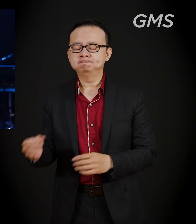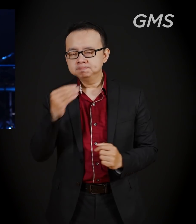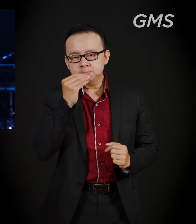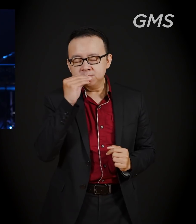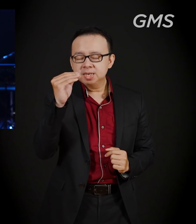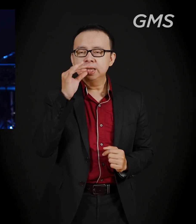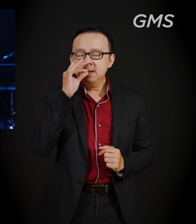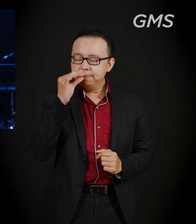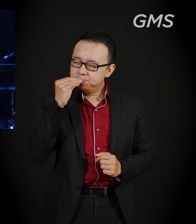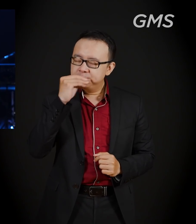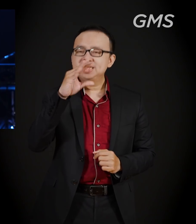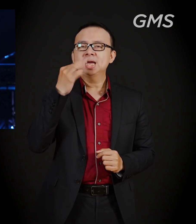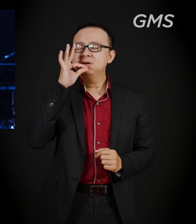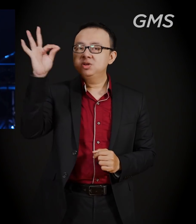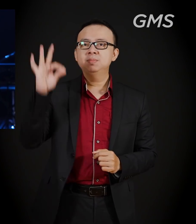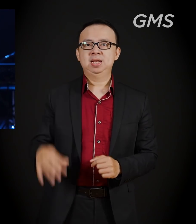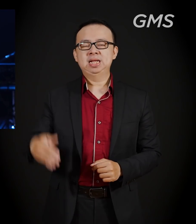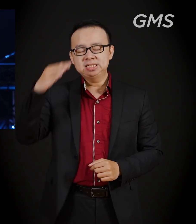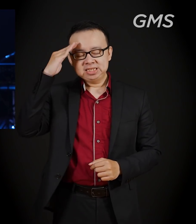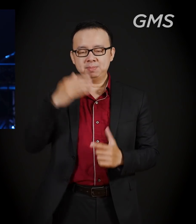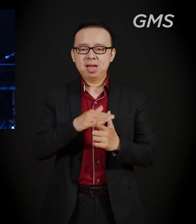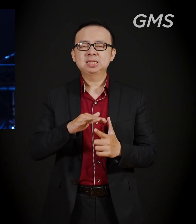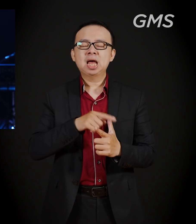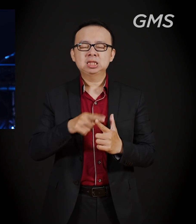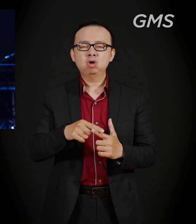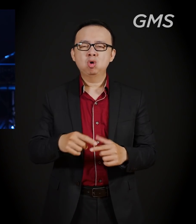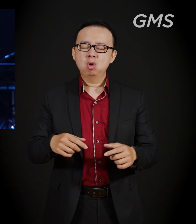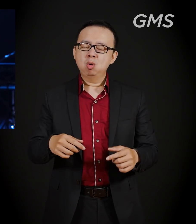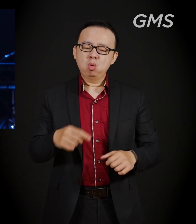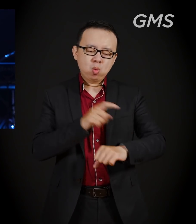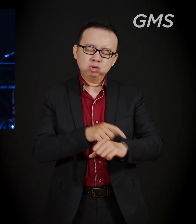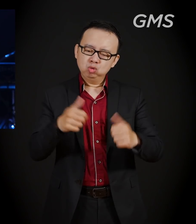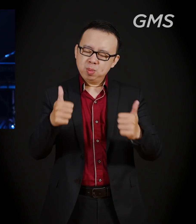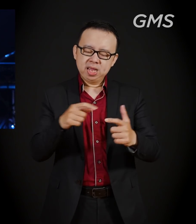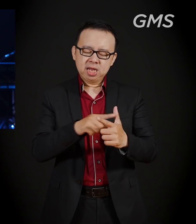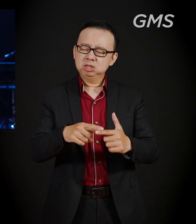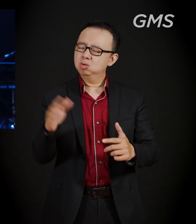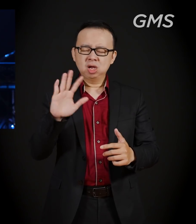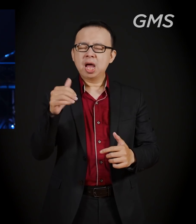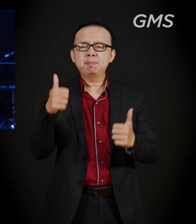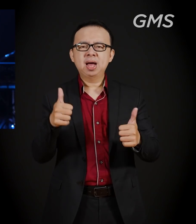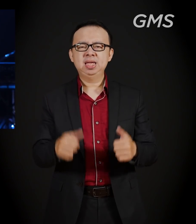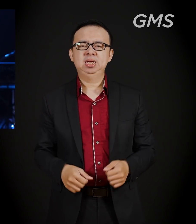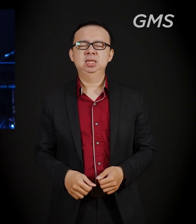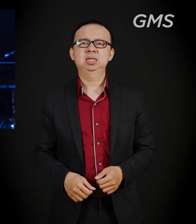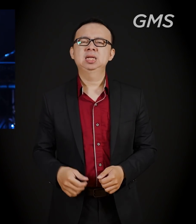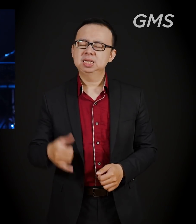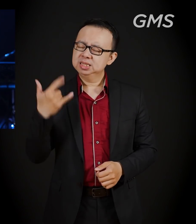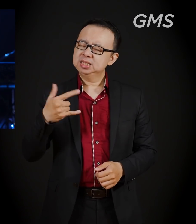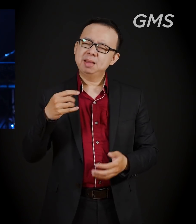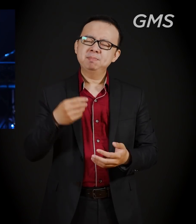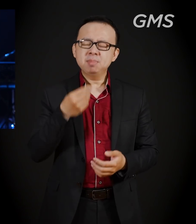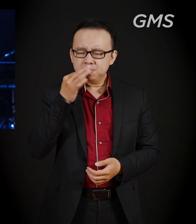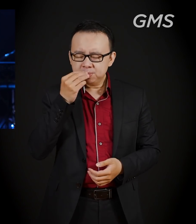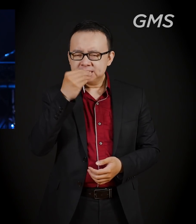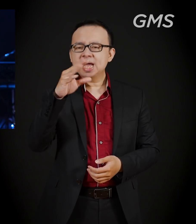firman, siap sedialah, baik atau tidak baik waktunya. Nyatakanlah apa yang salah,